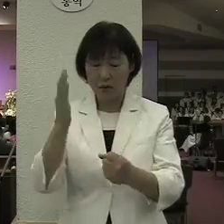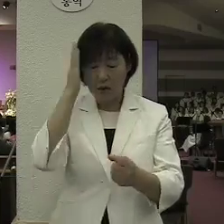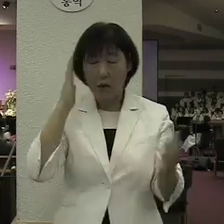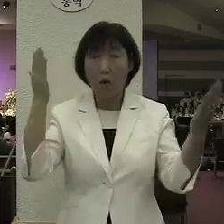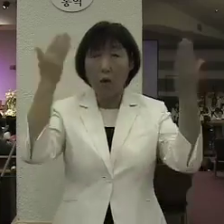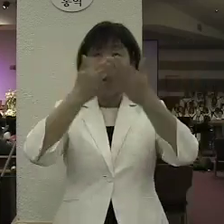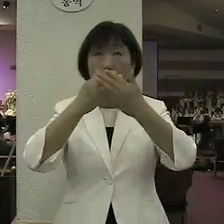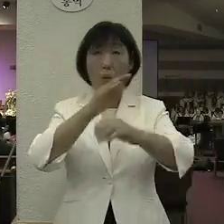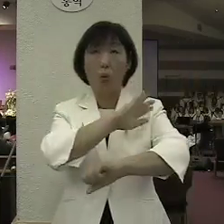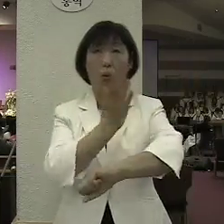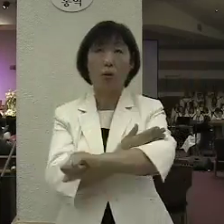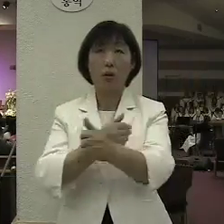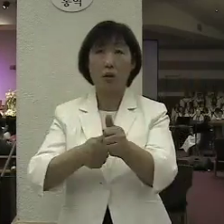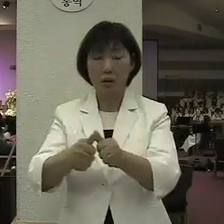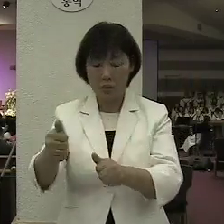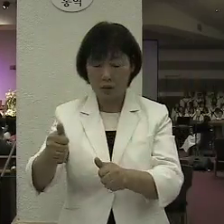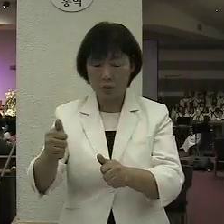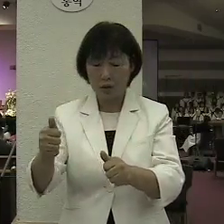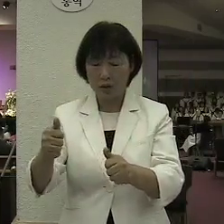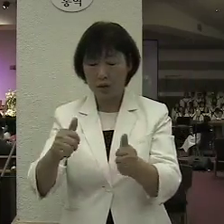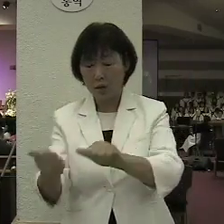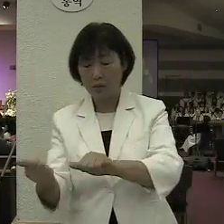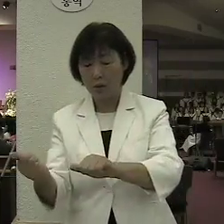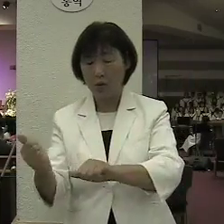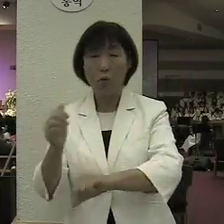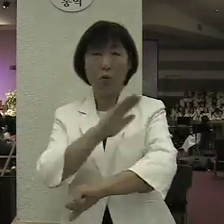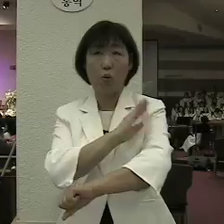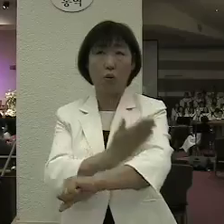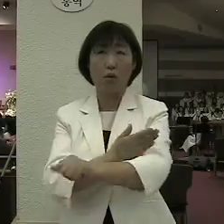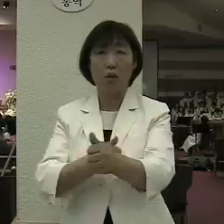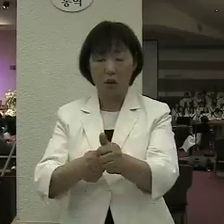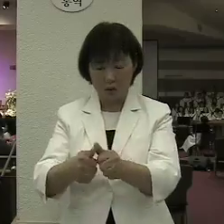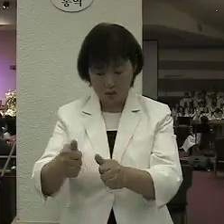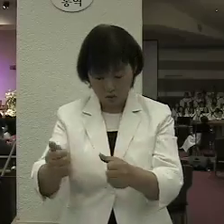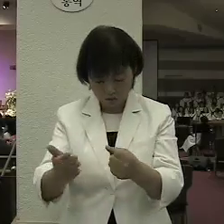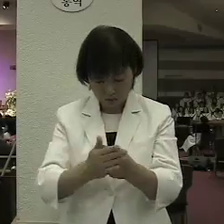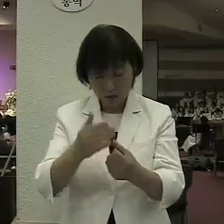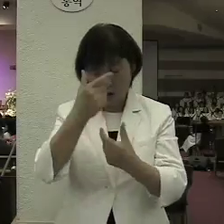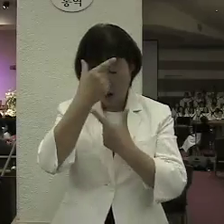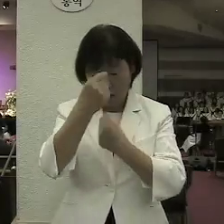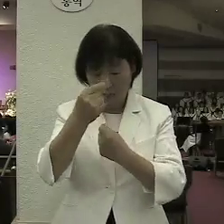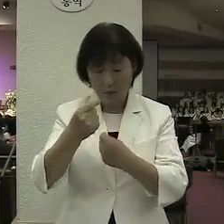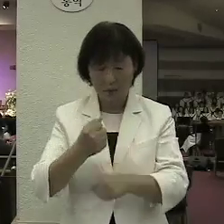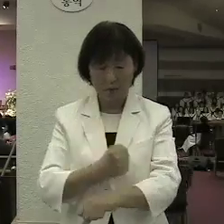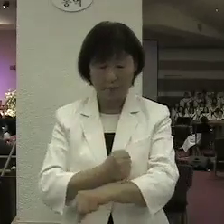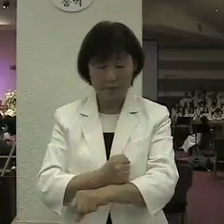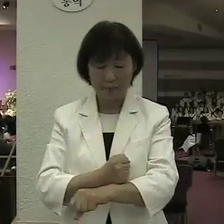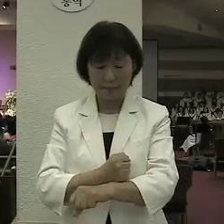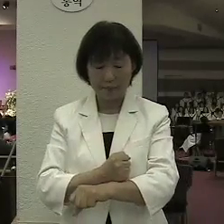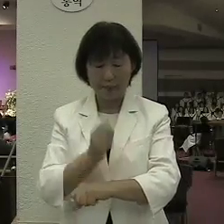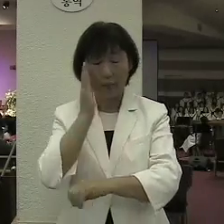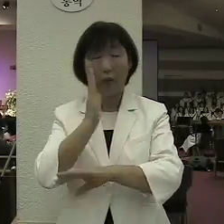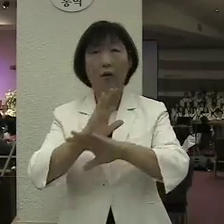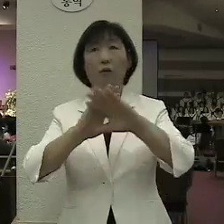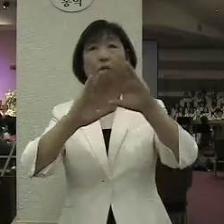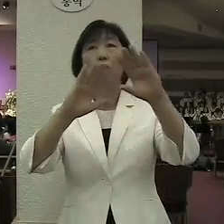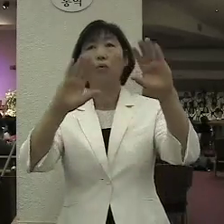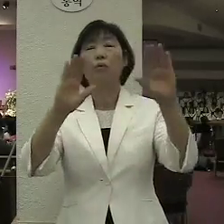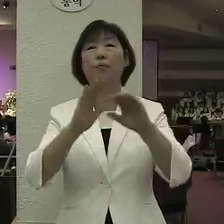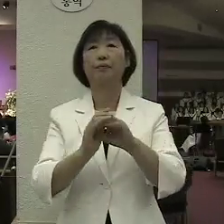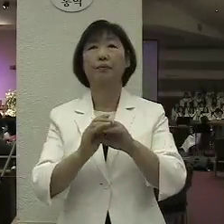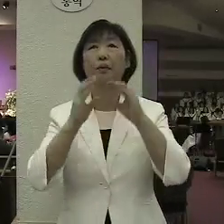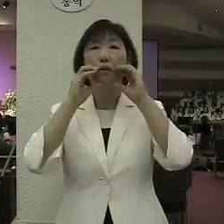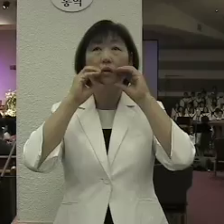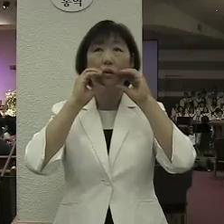자가 누구냐 물었더니 합당한 자가 없다고 말을 합니다. 그래서 모두가 슬픔에 빠져 있는데 갑자기